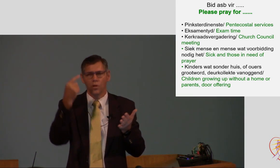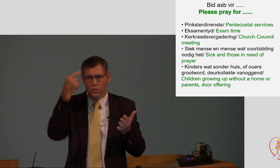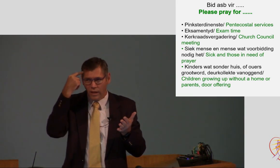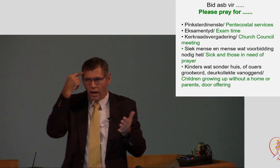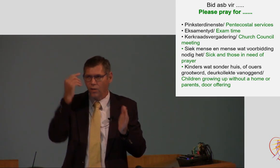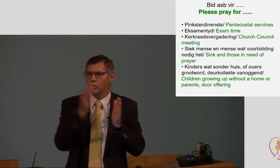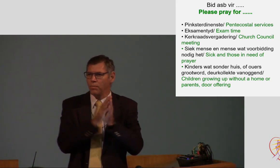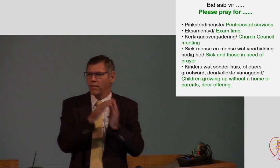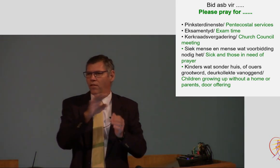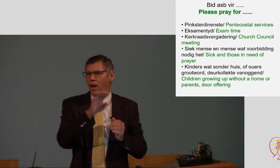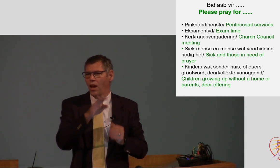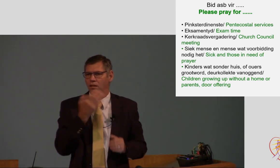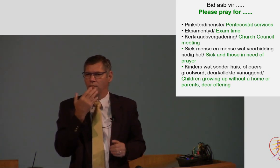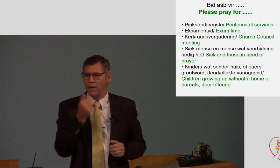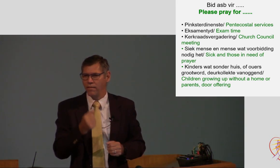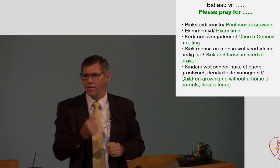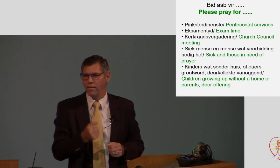Dink aan ons bid vir hulle.